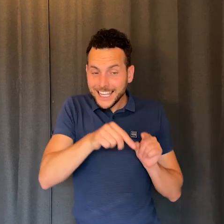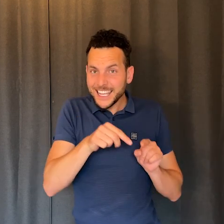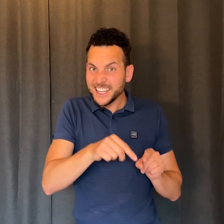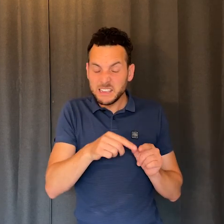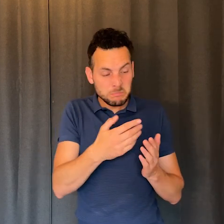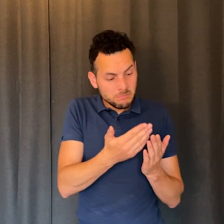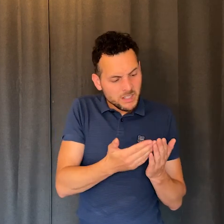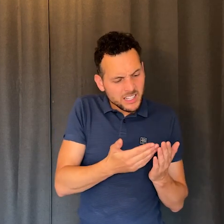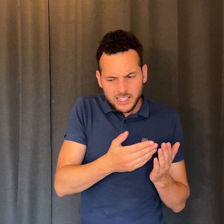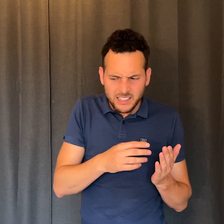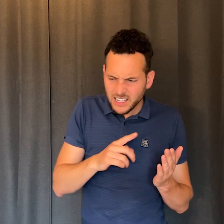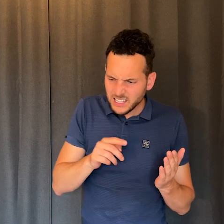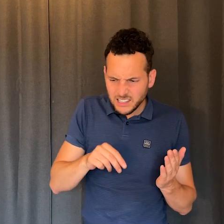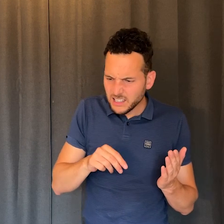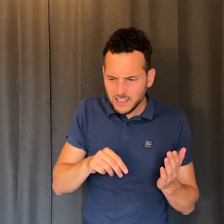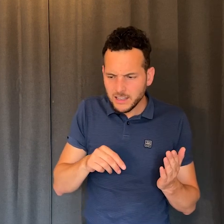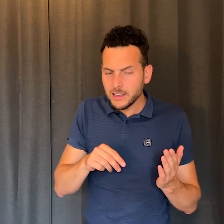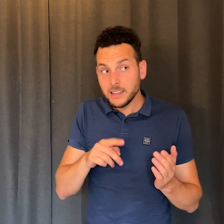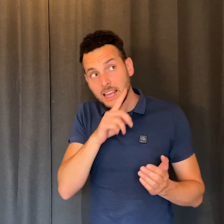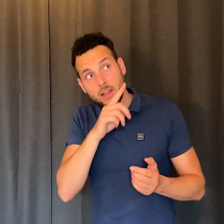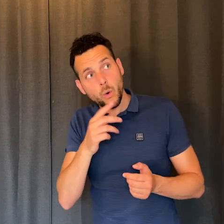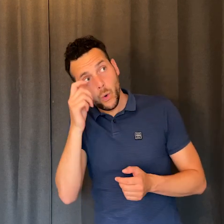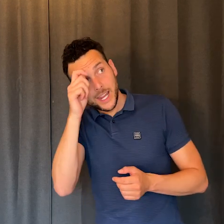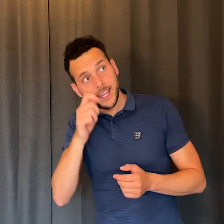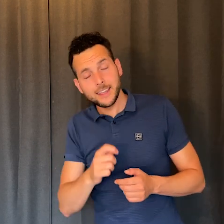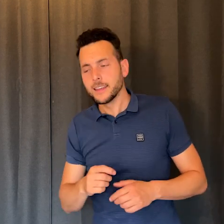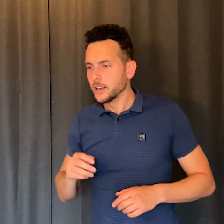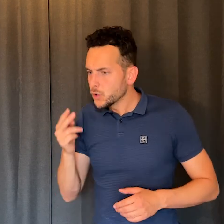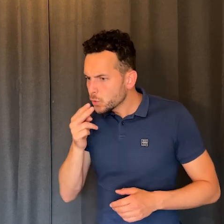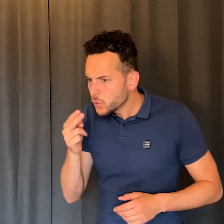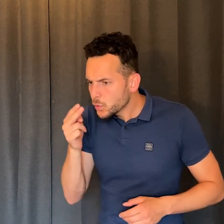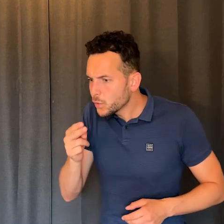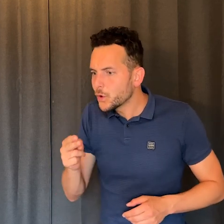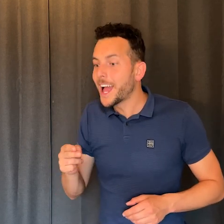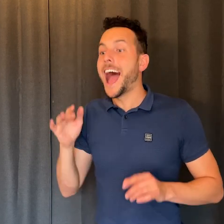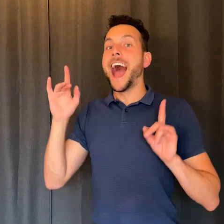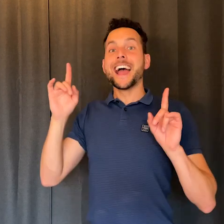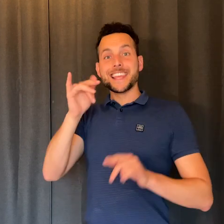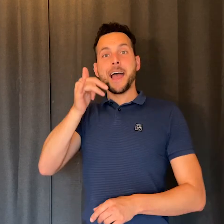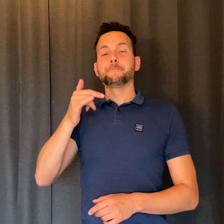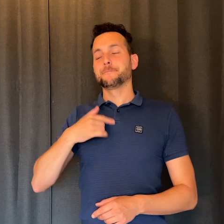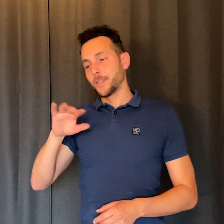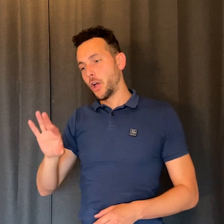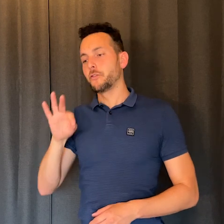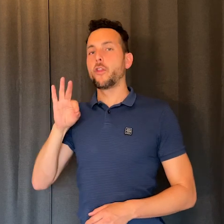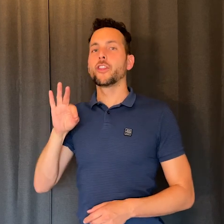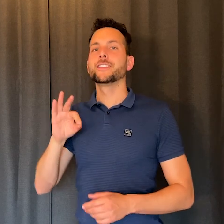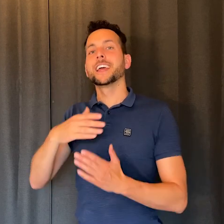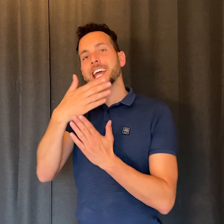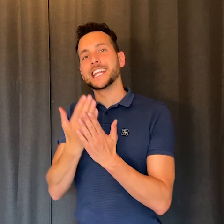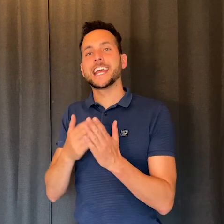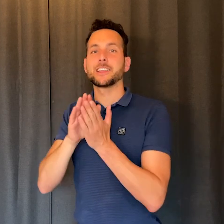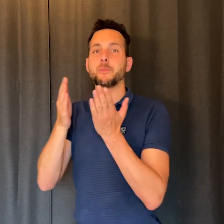van gedicht of zo? Bij jou, Olly? Nee, even kijken. Zoek. Ja, ik heb hem. Het